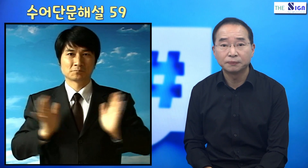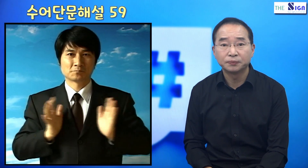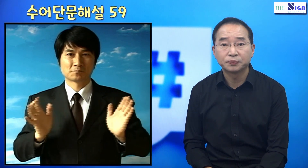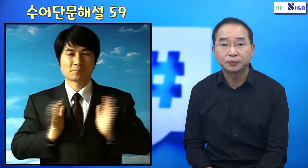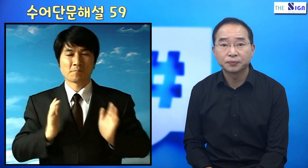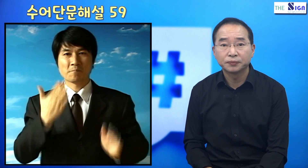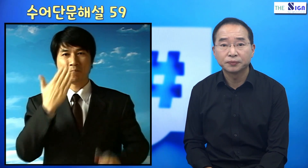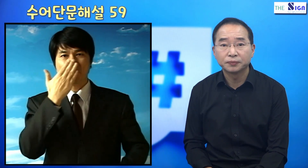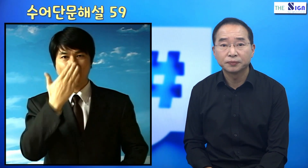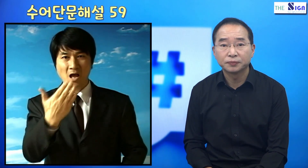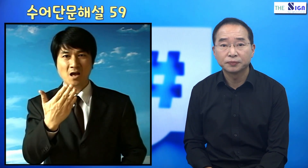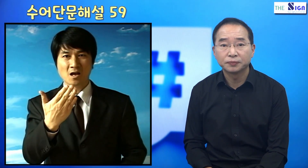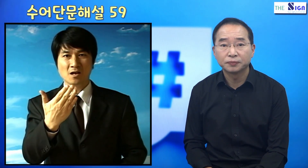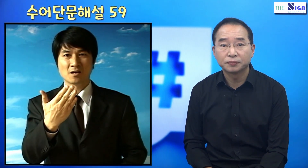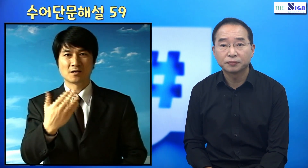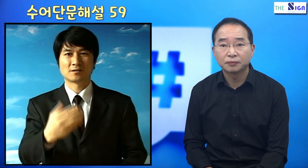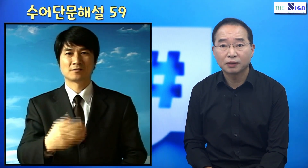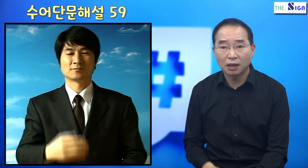되겠습니다.